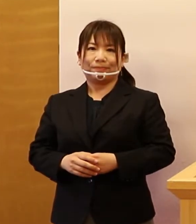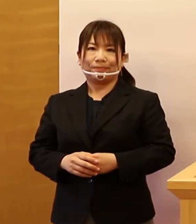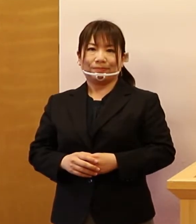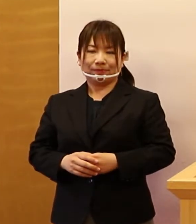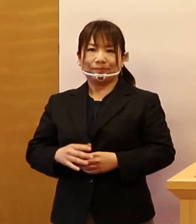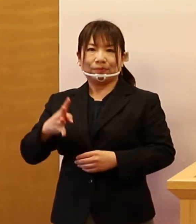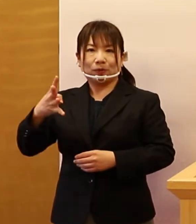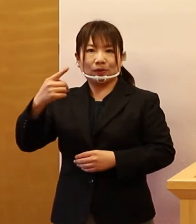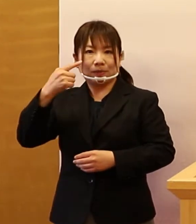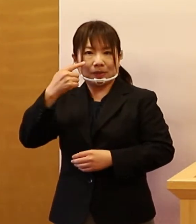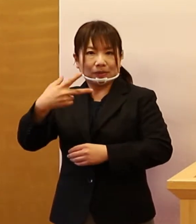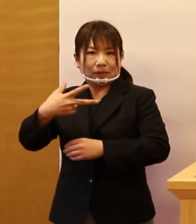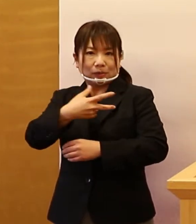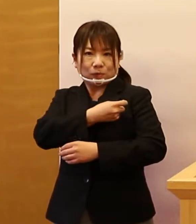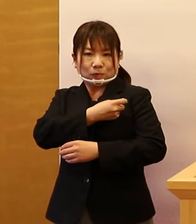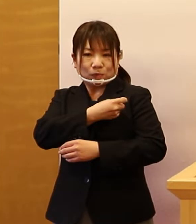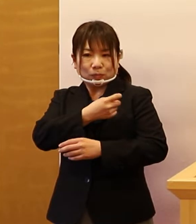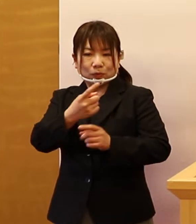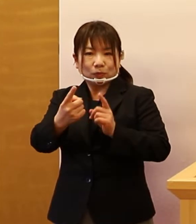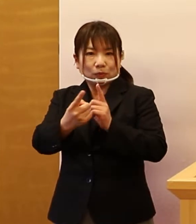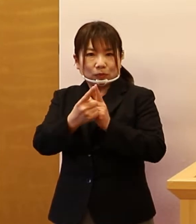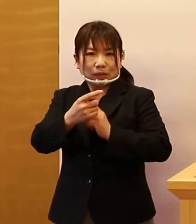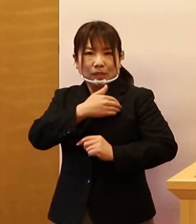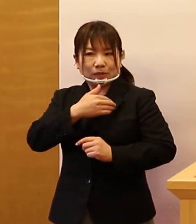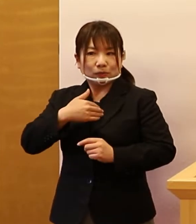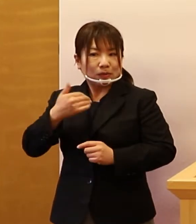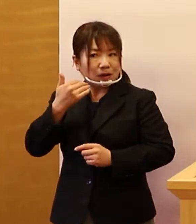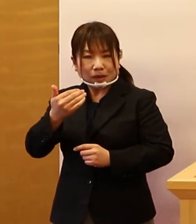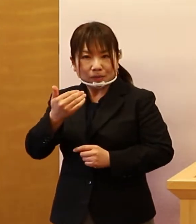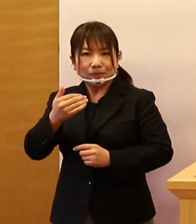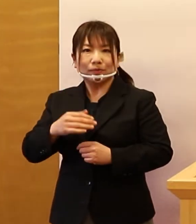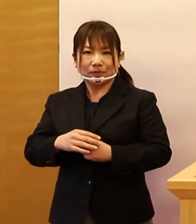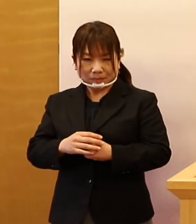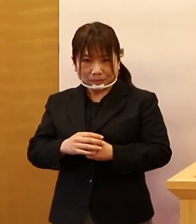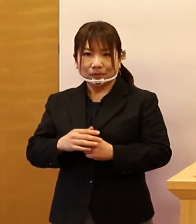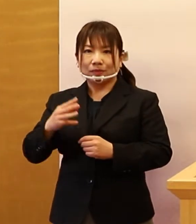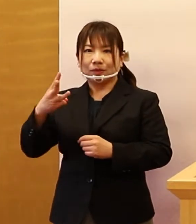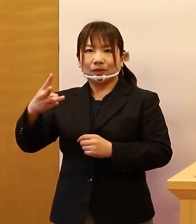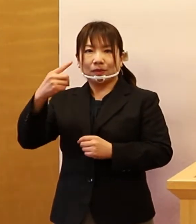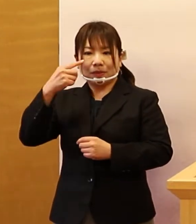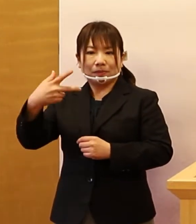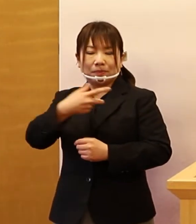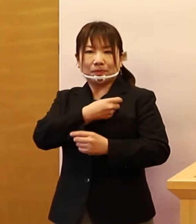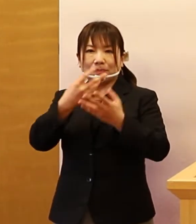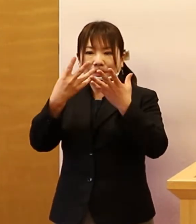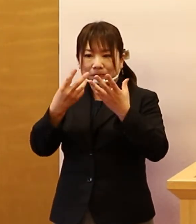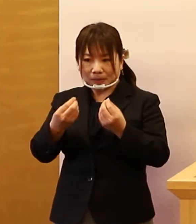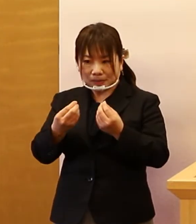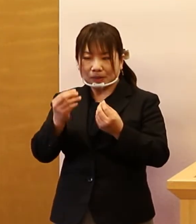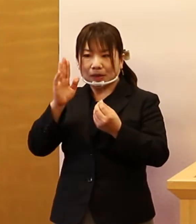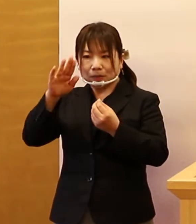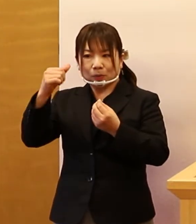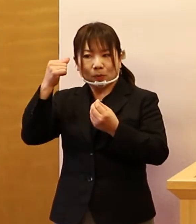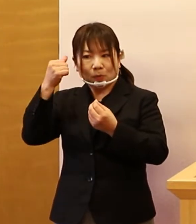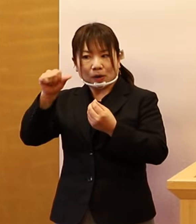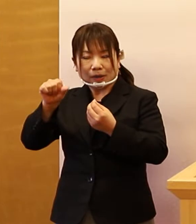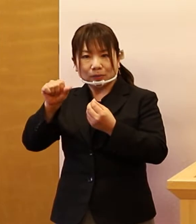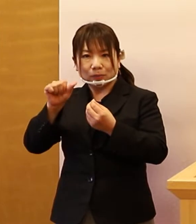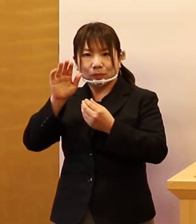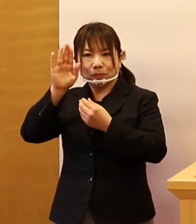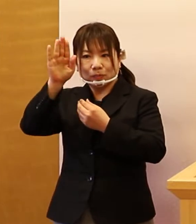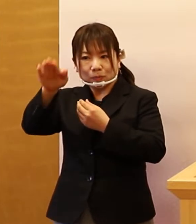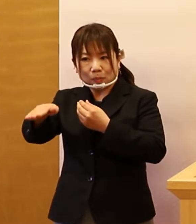4回目接種の対象となる方は、3回目接種から5ヶ月以上が経過